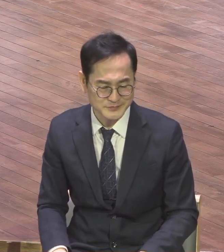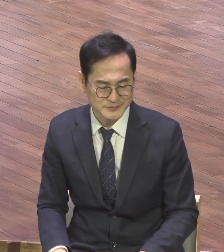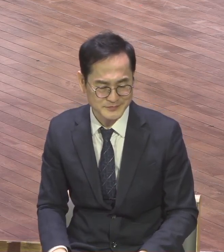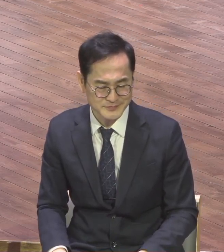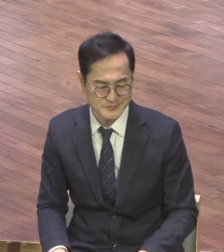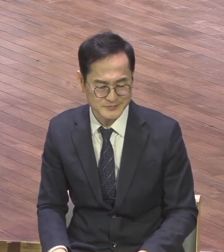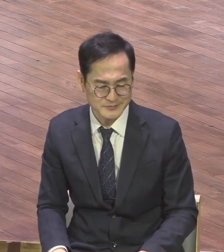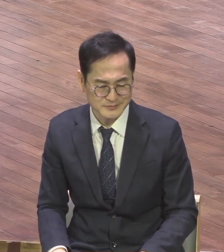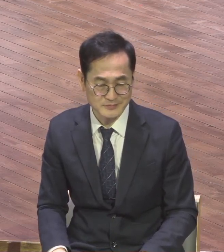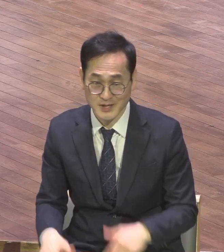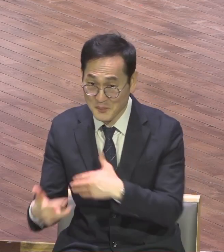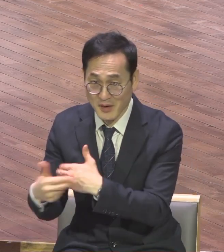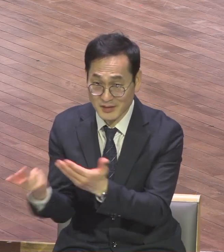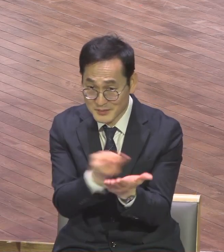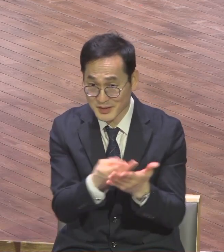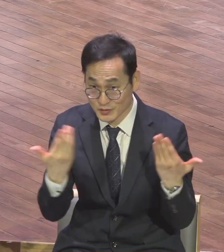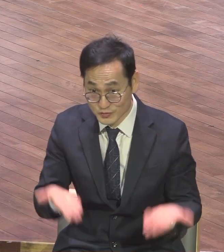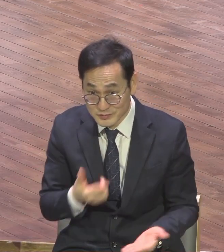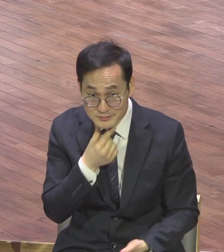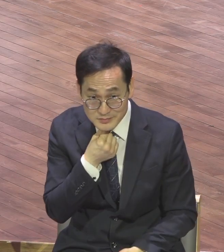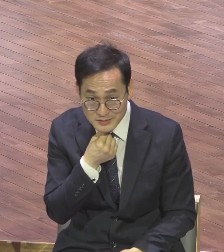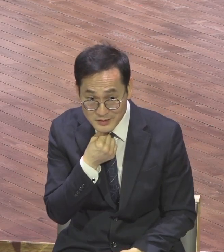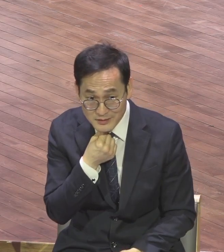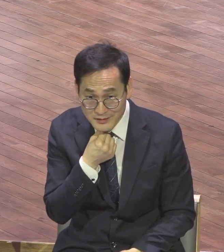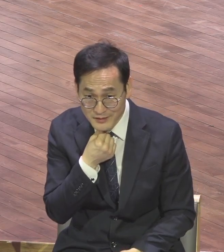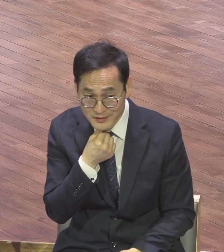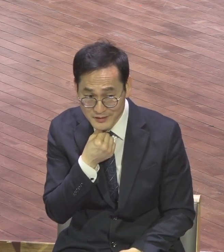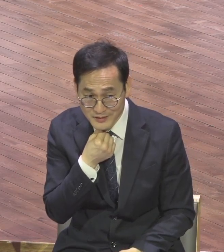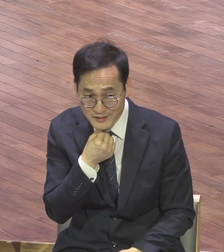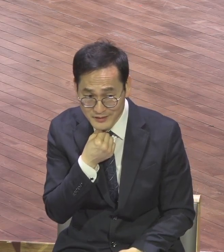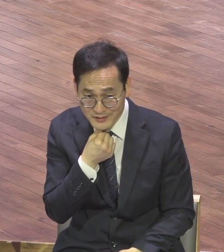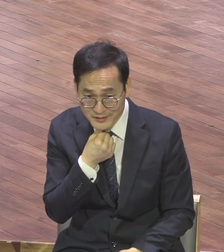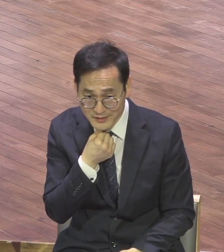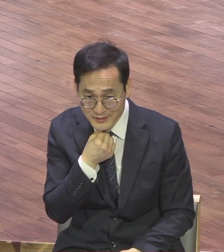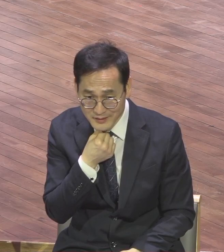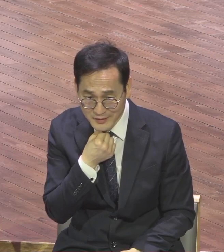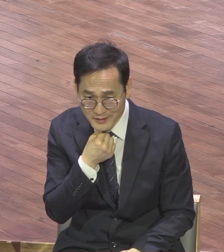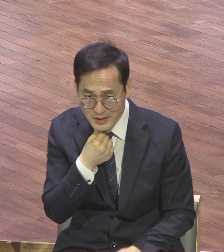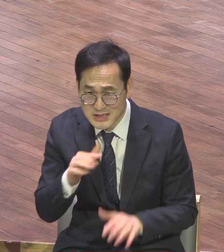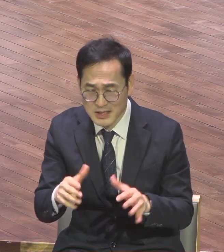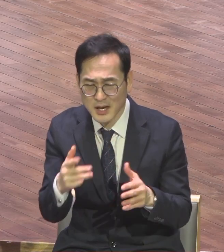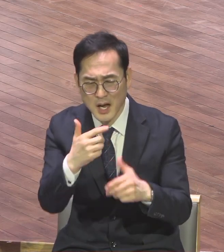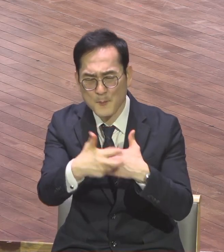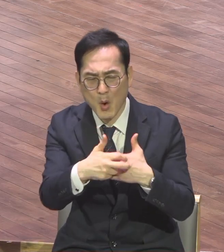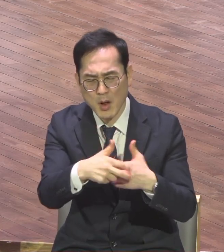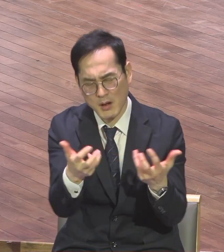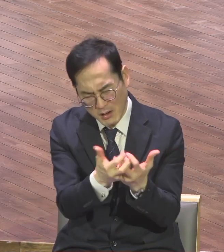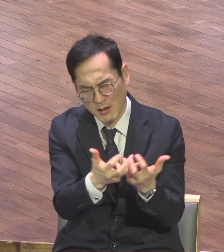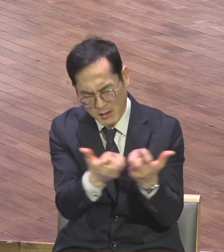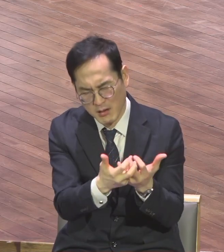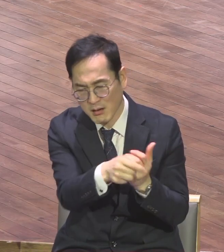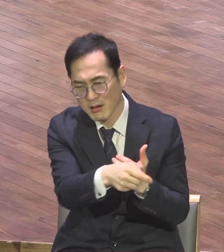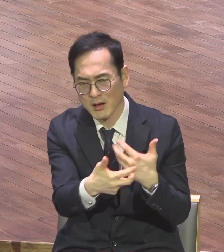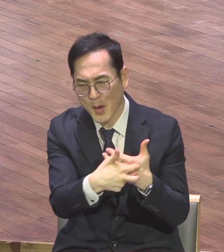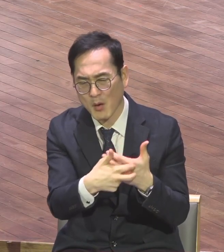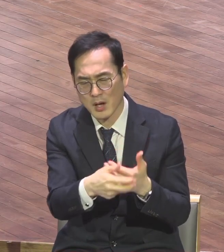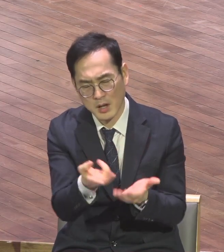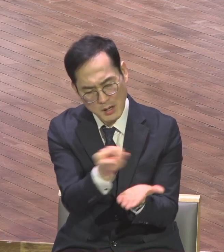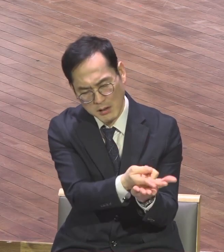지금도 응급실에 지금도 엄청난 병자들이 병원마다 가닥가닥 차서 백업 없으면 좋은 병원 가지도